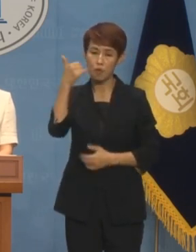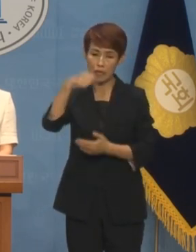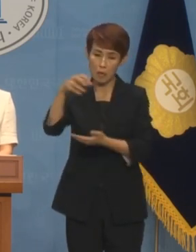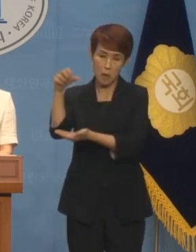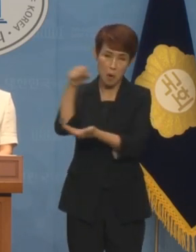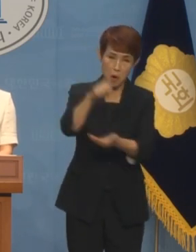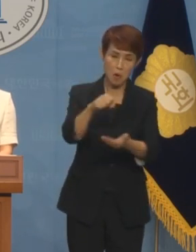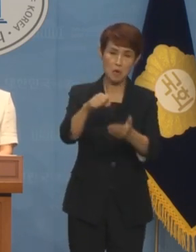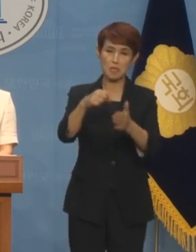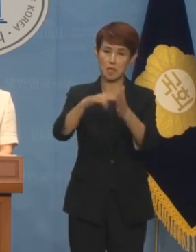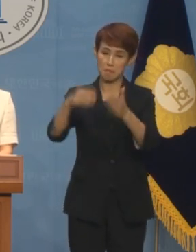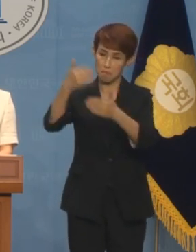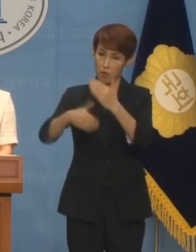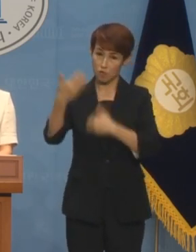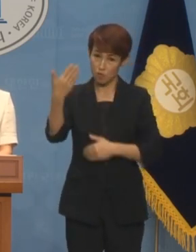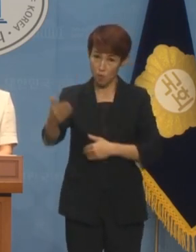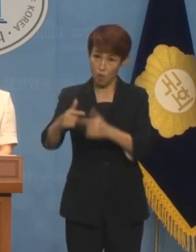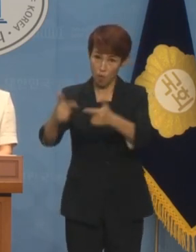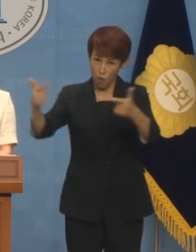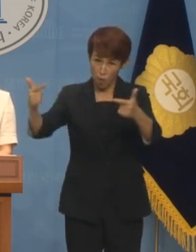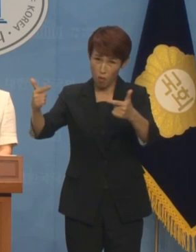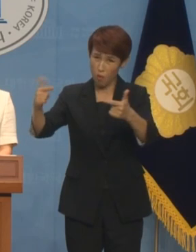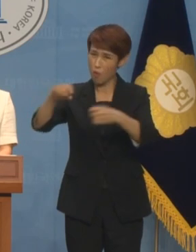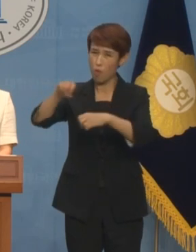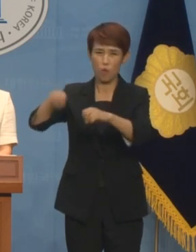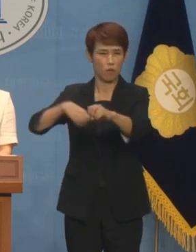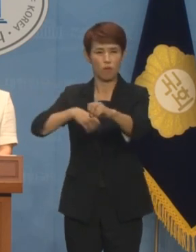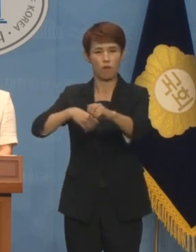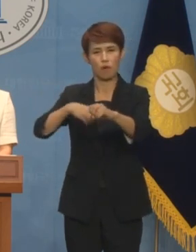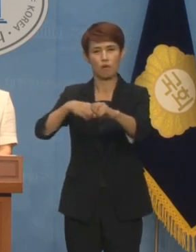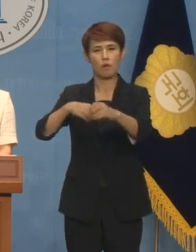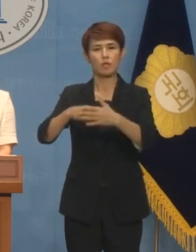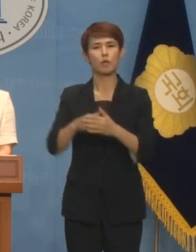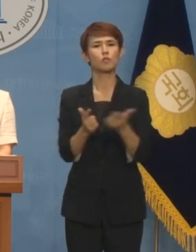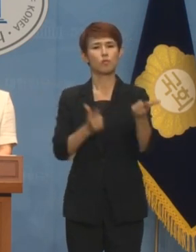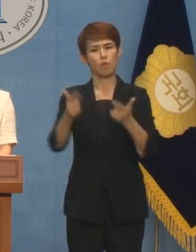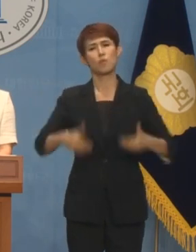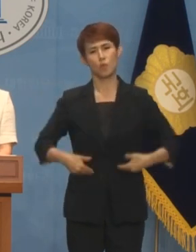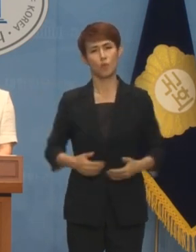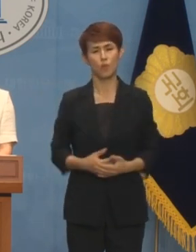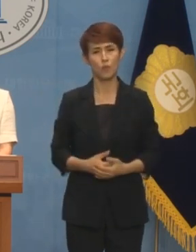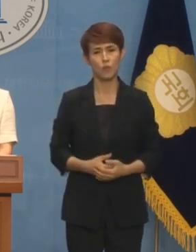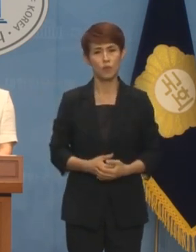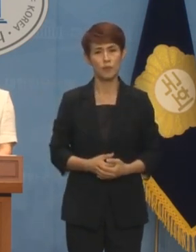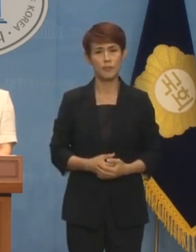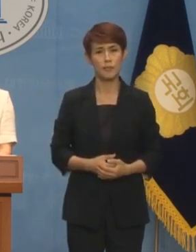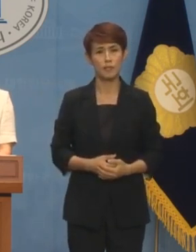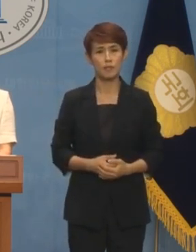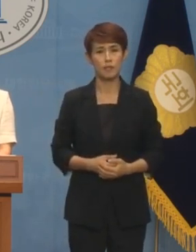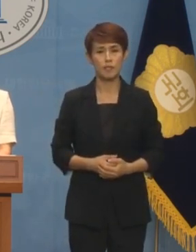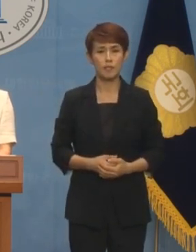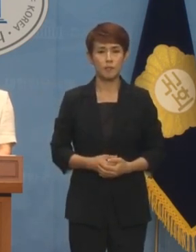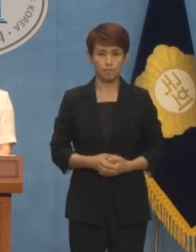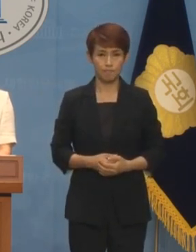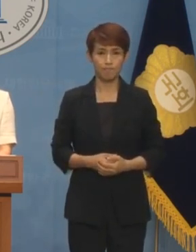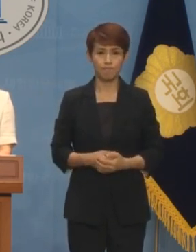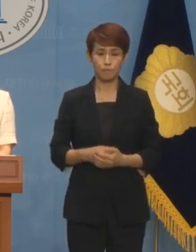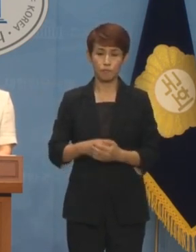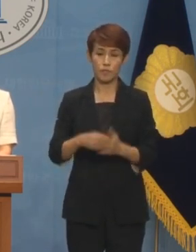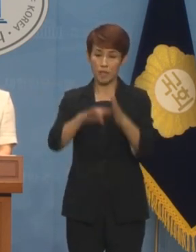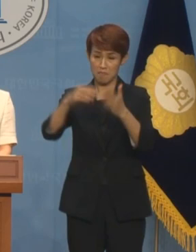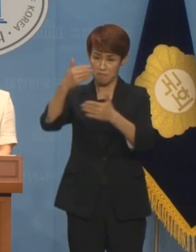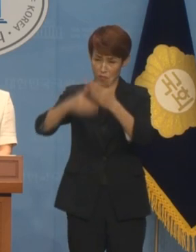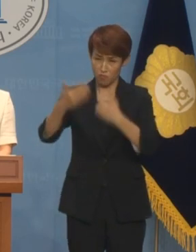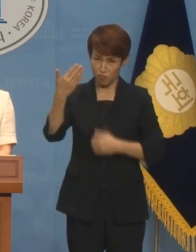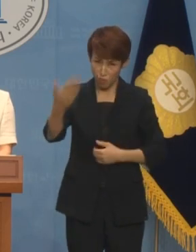확대를 추진한다면 그것은 차라리 공제액 조정이어야 합니다. 합리적인 수준의 공제액